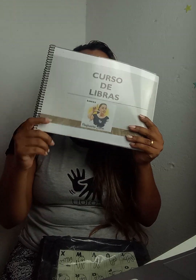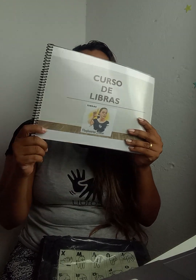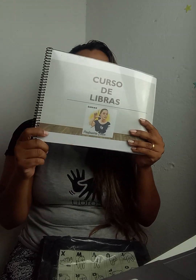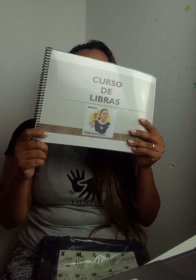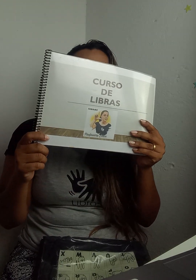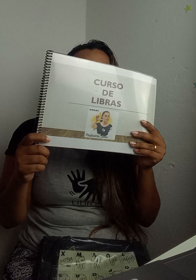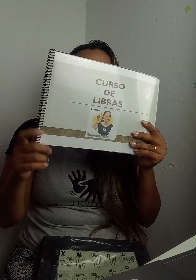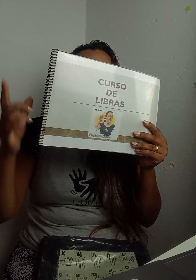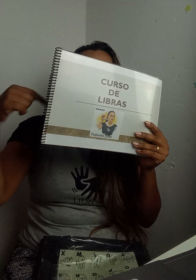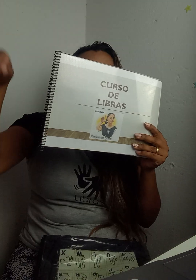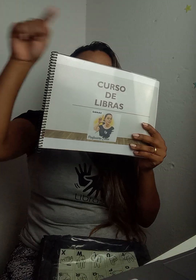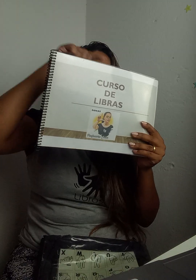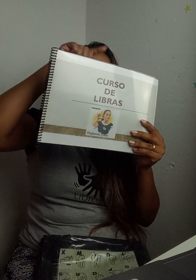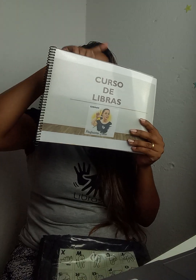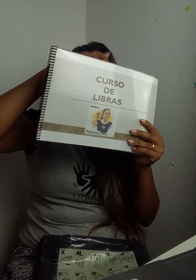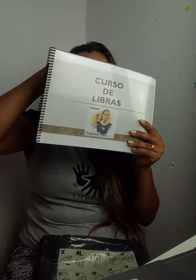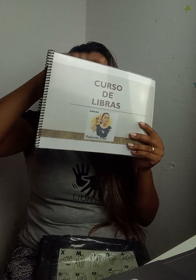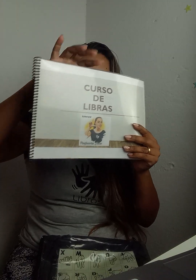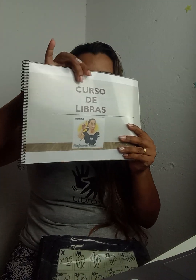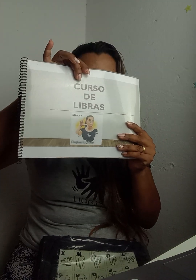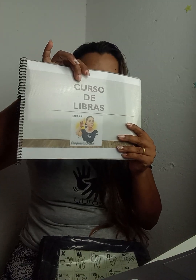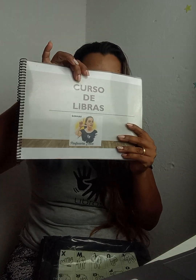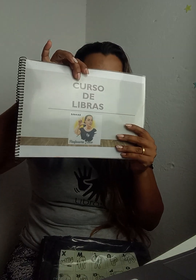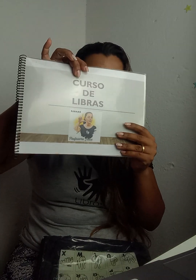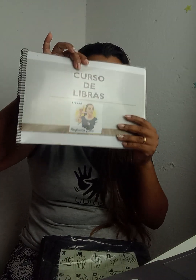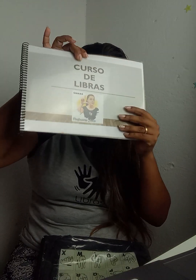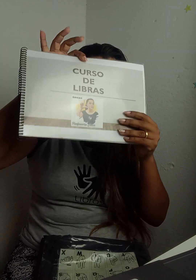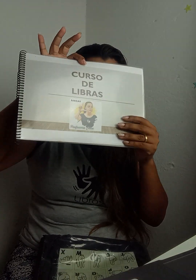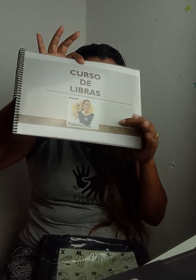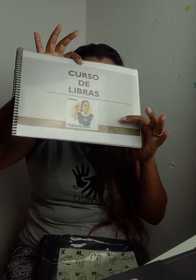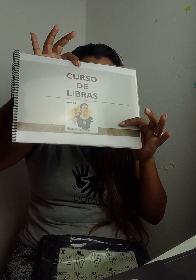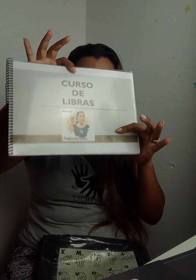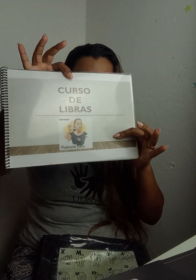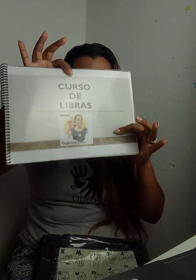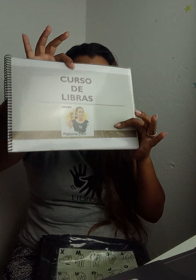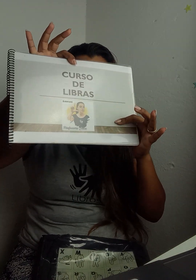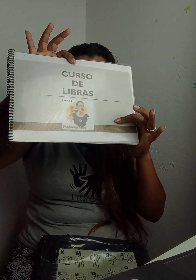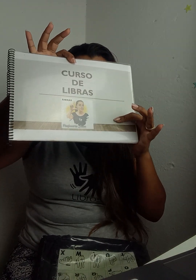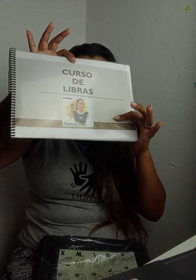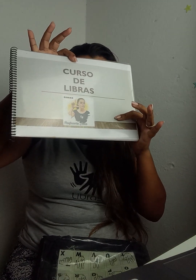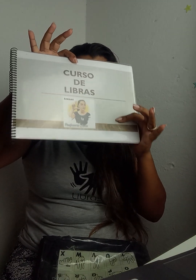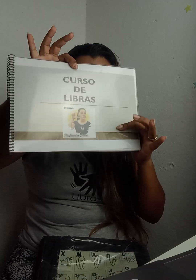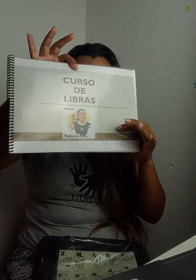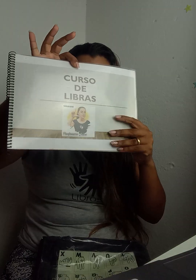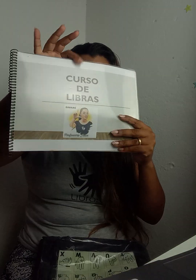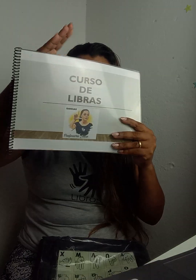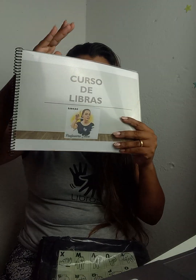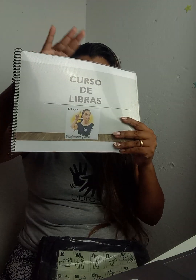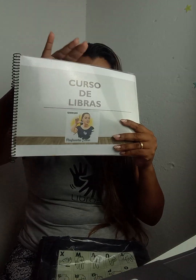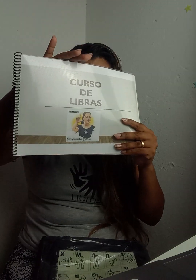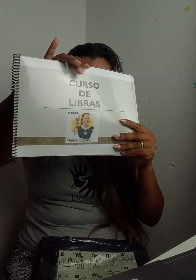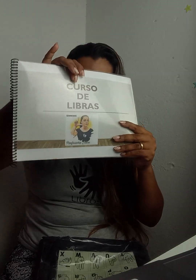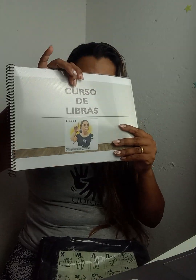esse material, ele faz parte do curso, tá bom, pessoal? Então, você vai ter que fazer o curso todo para você ter acesso a esse